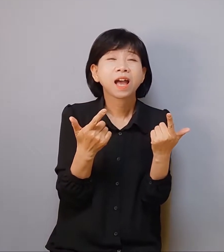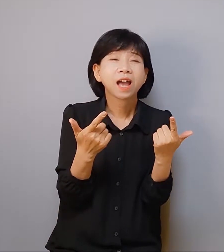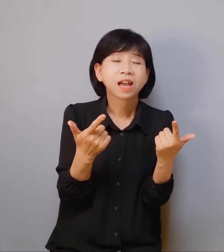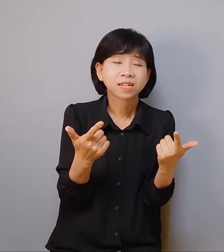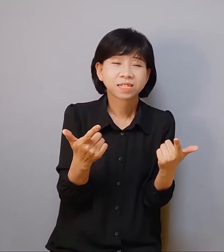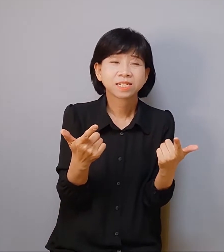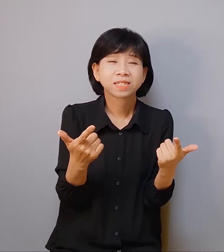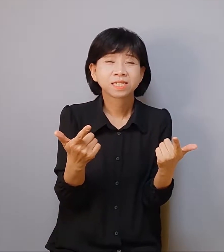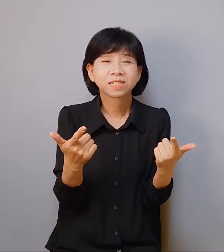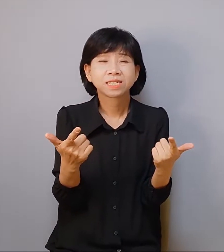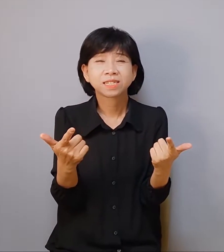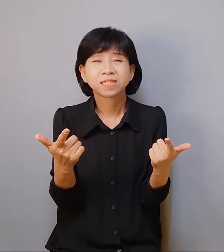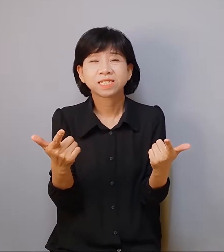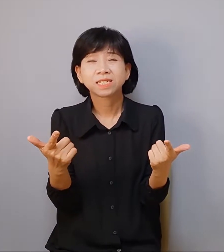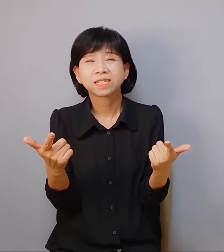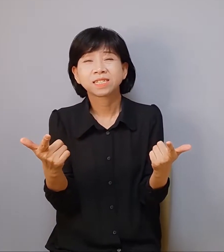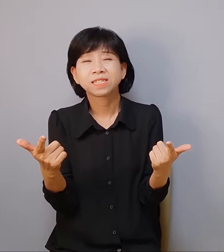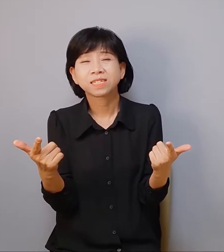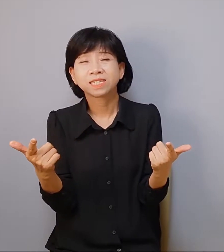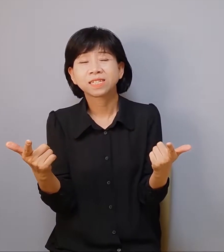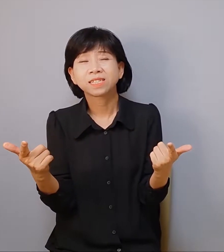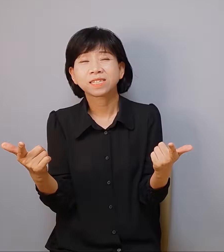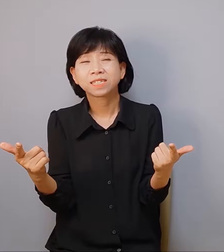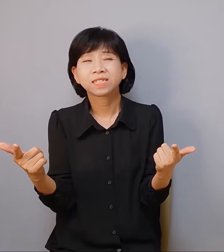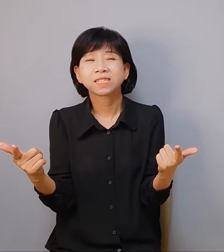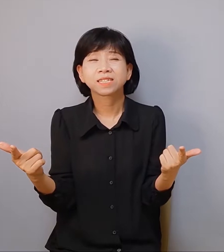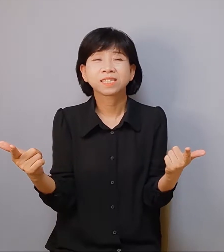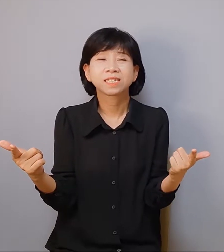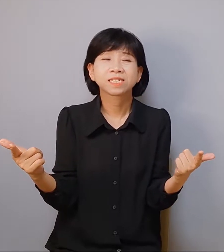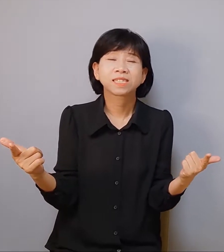아니하. 나의 안에 거하라,